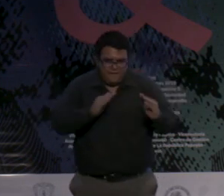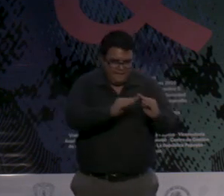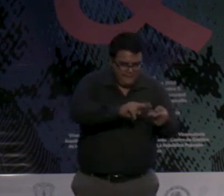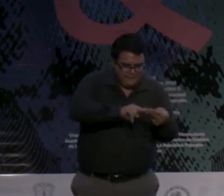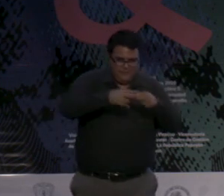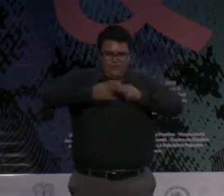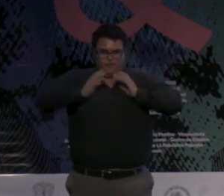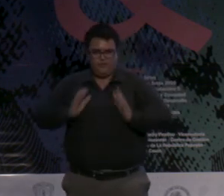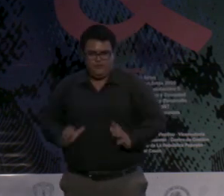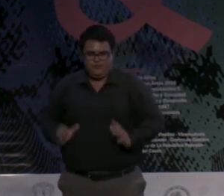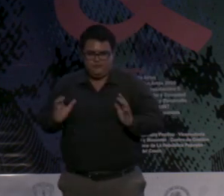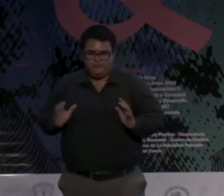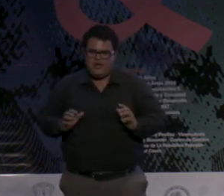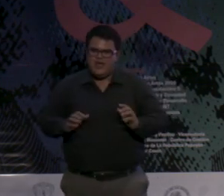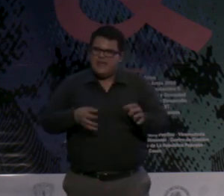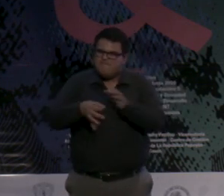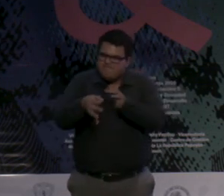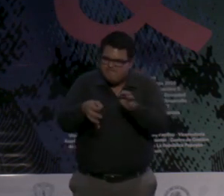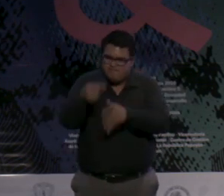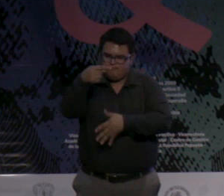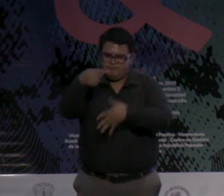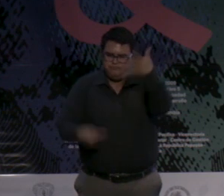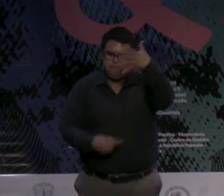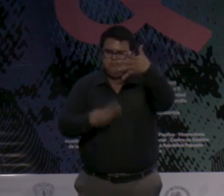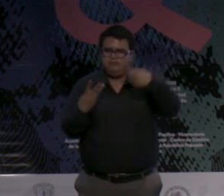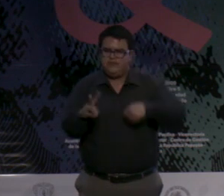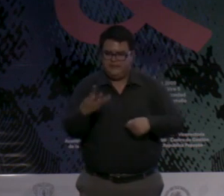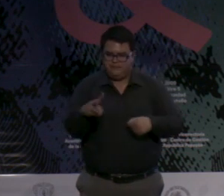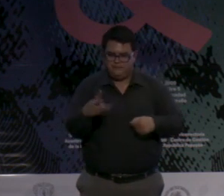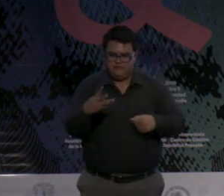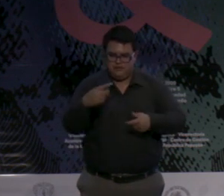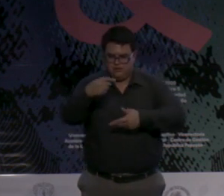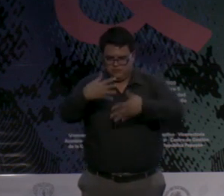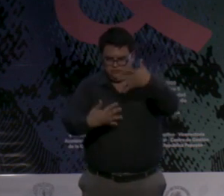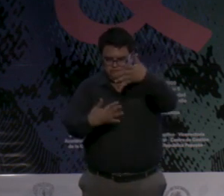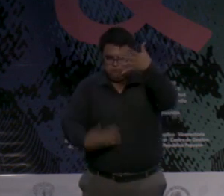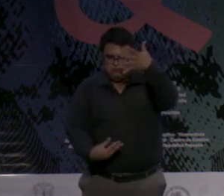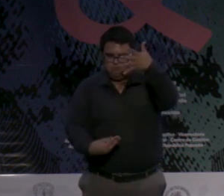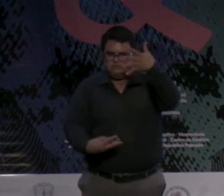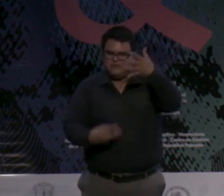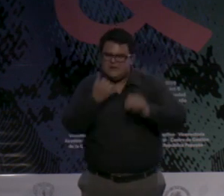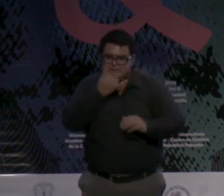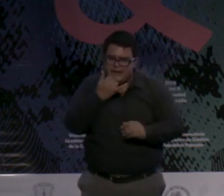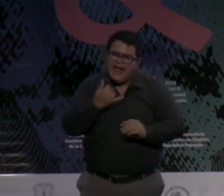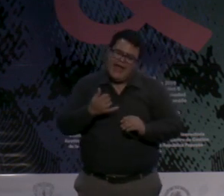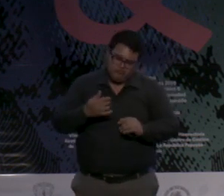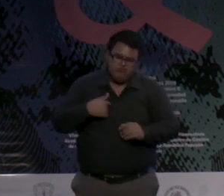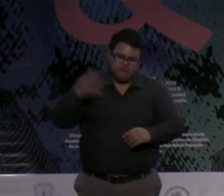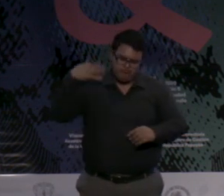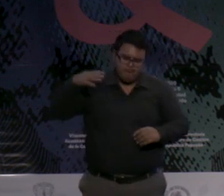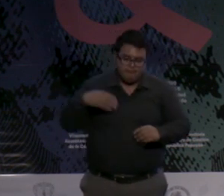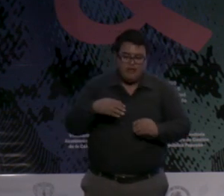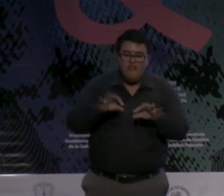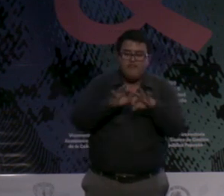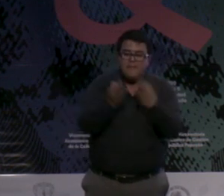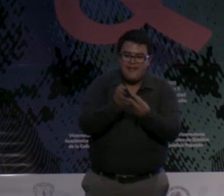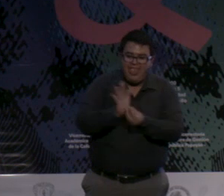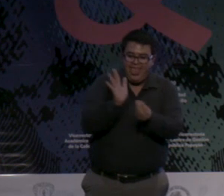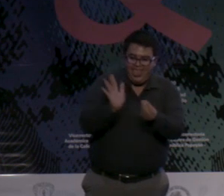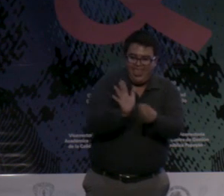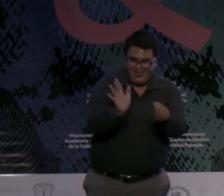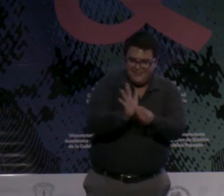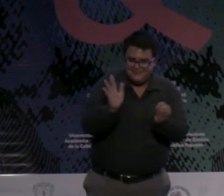alta en Bogotá, y terminó concentrándolos en una investigación de la que salió un libro y varias exposiciones llamadas Mi casa, mi